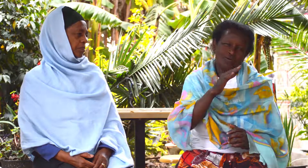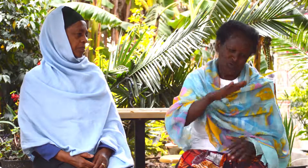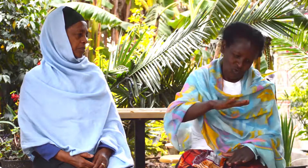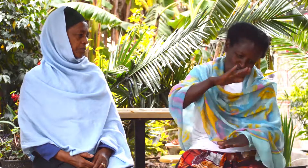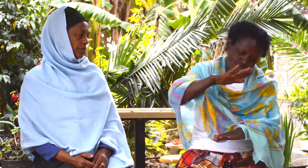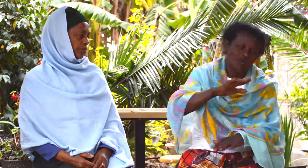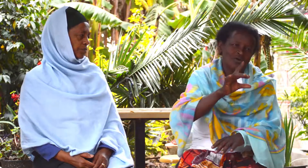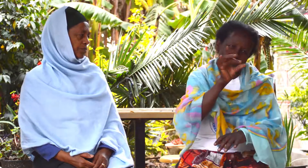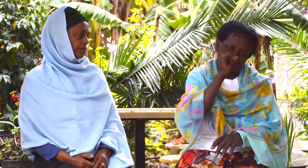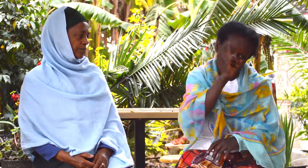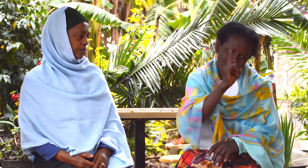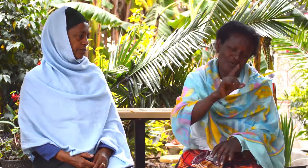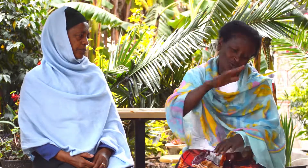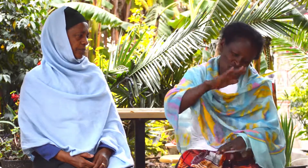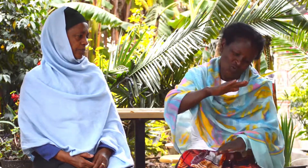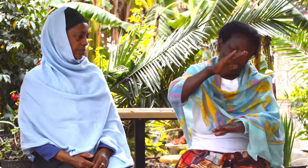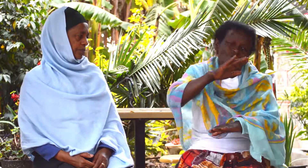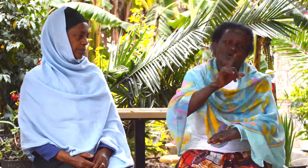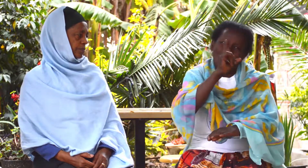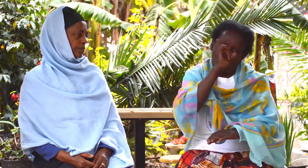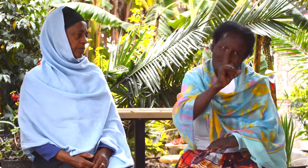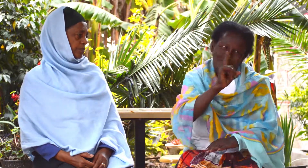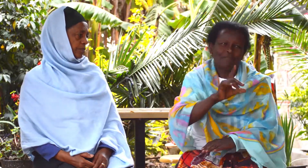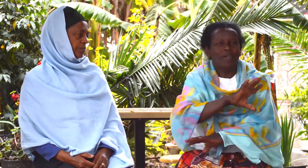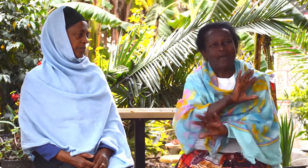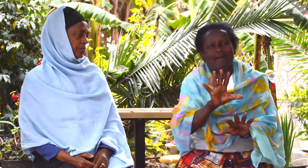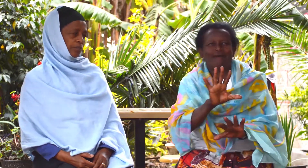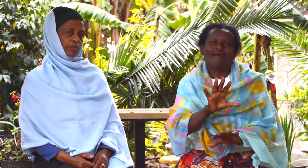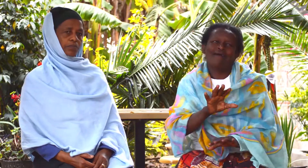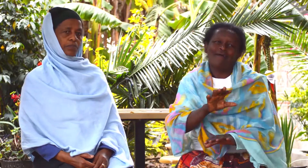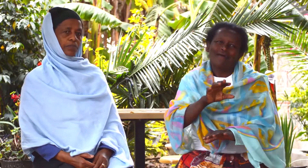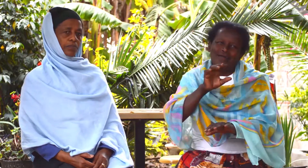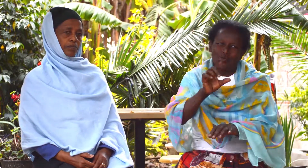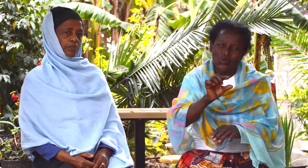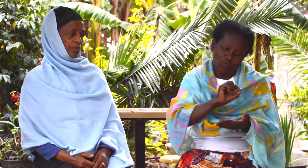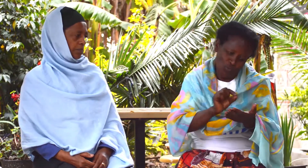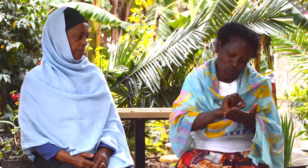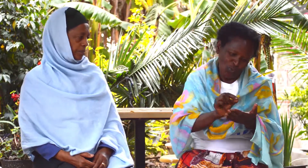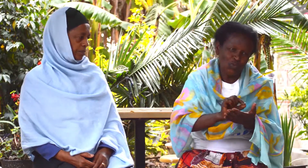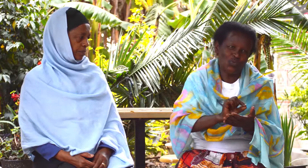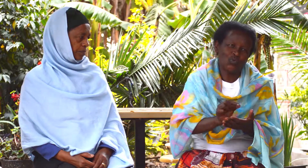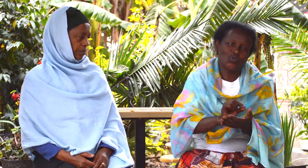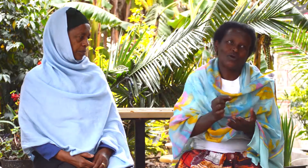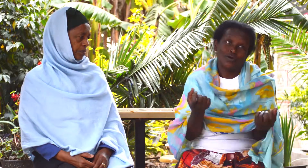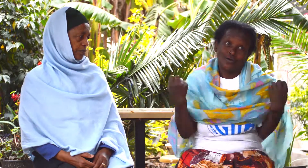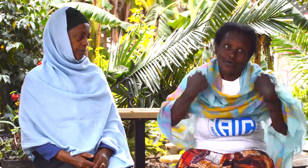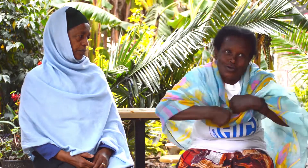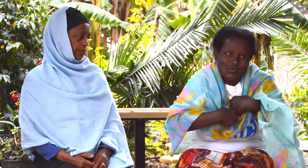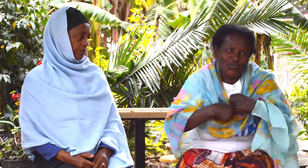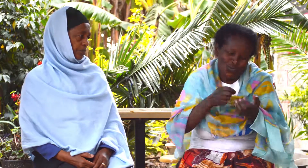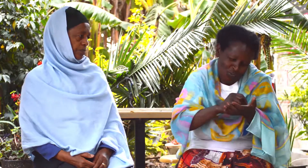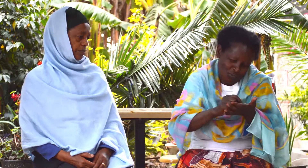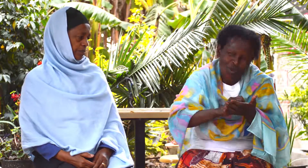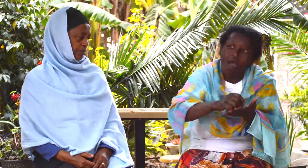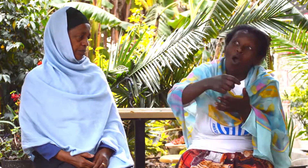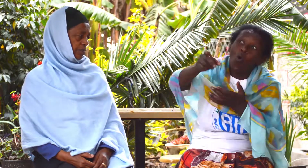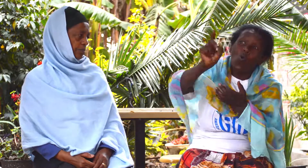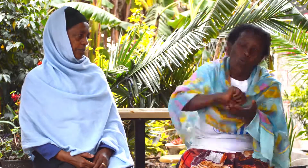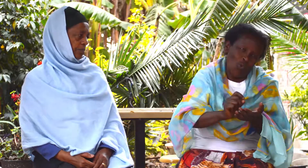of him የአንድ ዓመት on his first birthday, ሳለኝ second birthday, and third birthday.